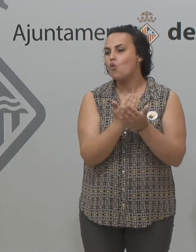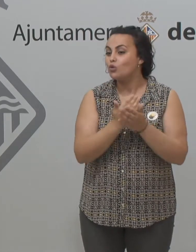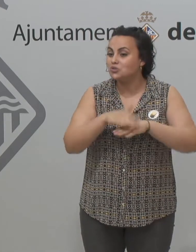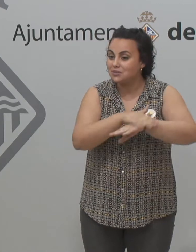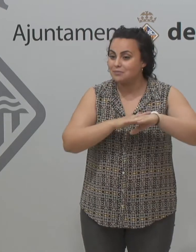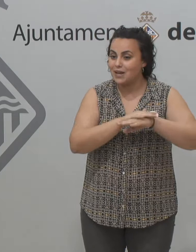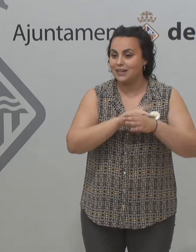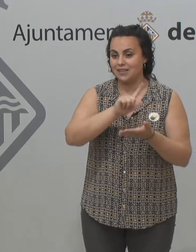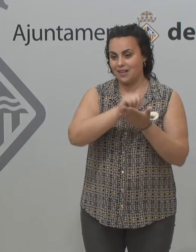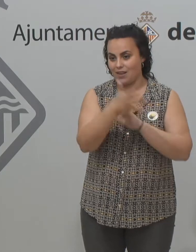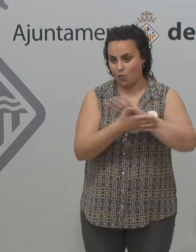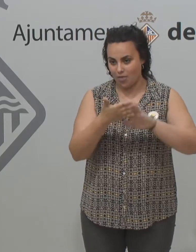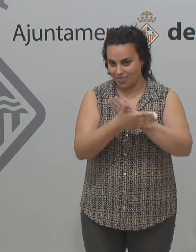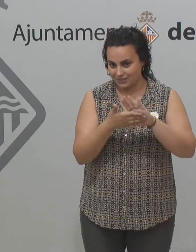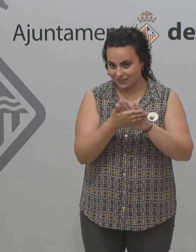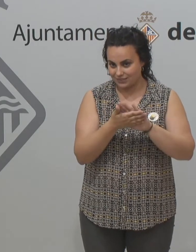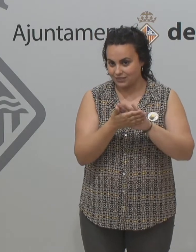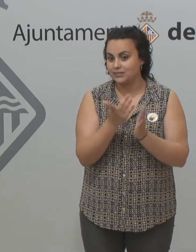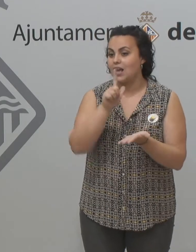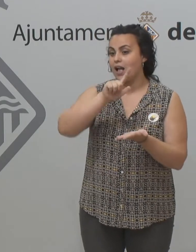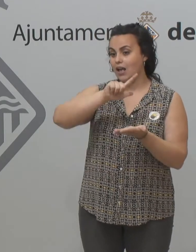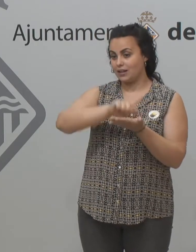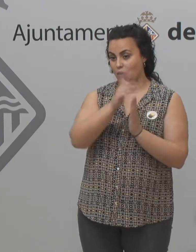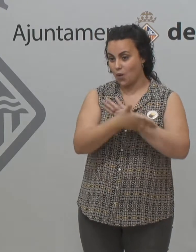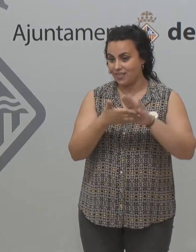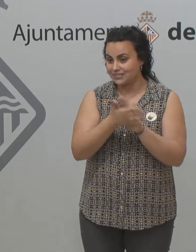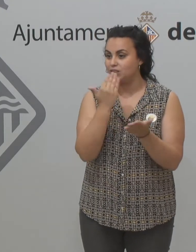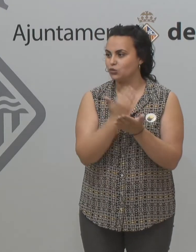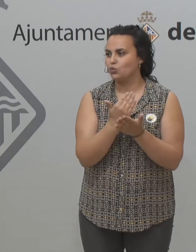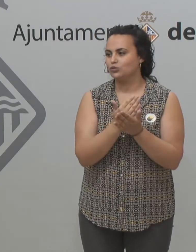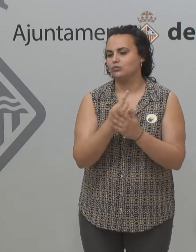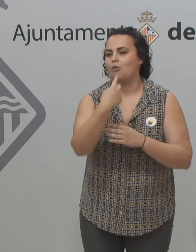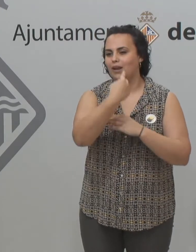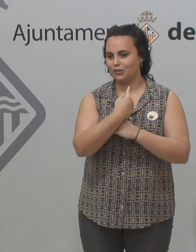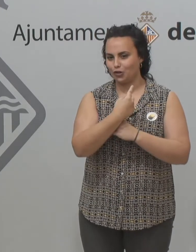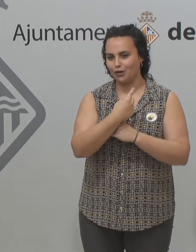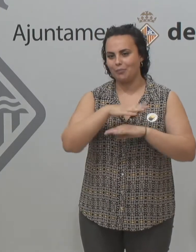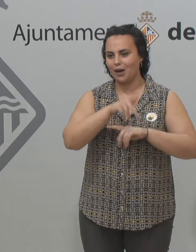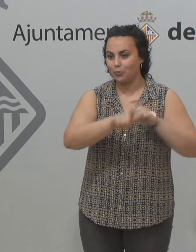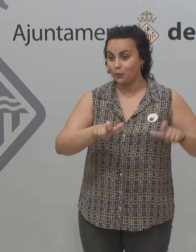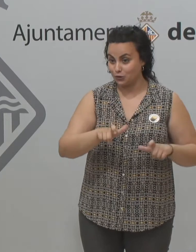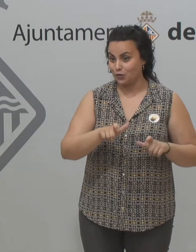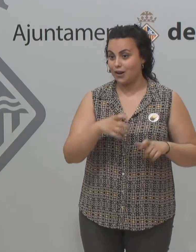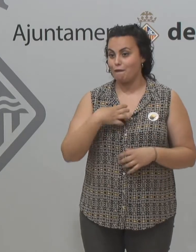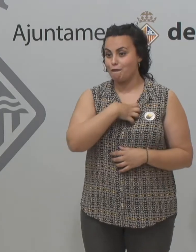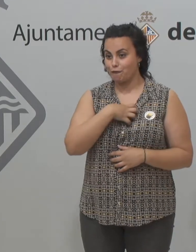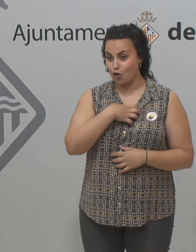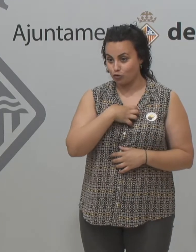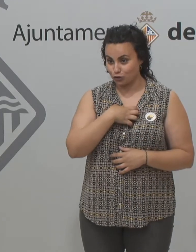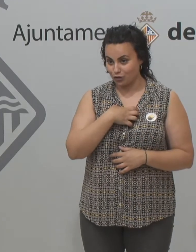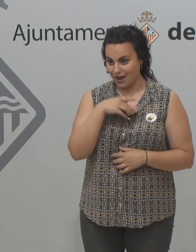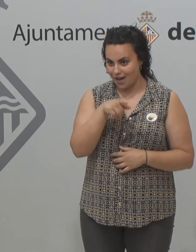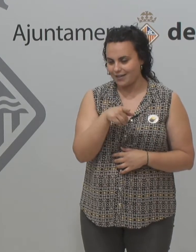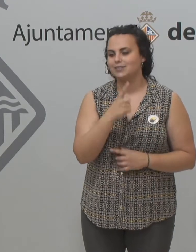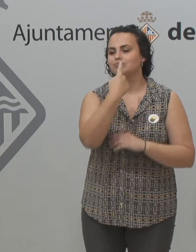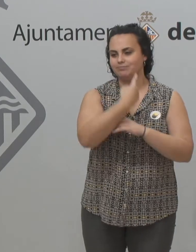signes que seran de caràcter obligatori per totes les persones, totes les funcionàries i funcionaris que tenim treballant a